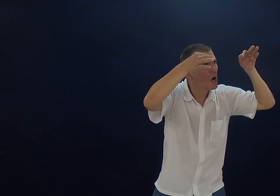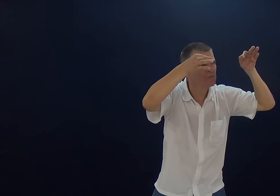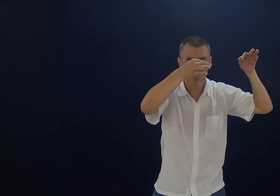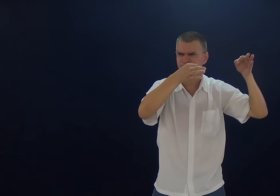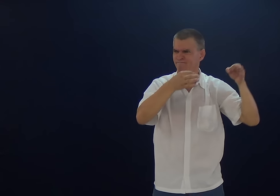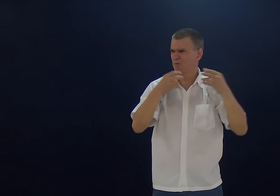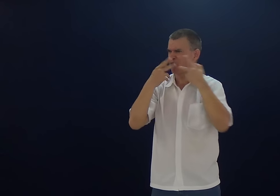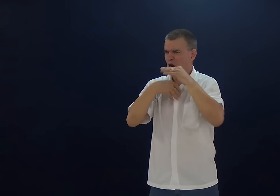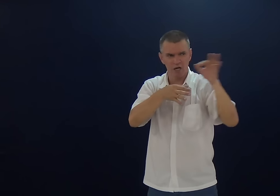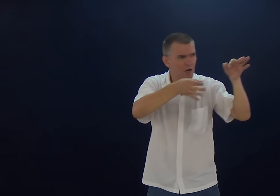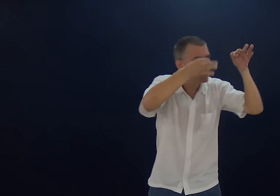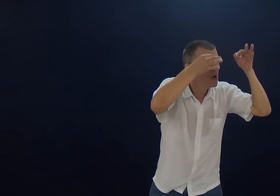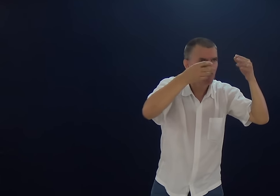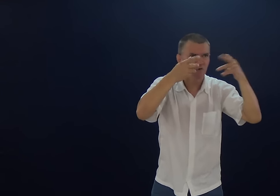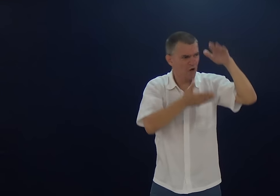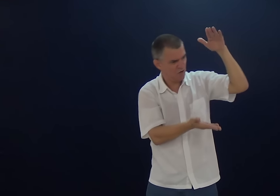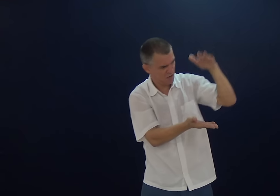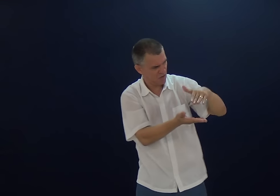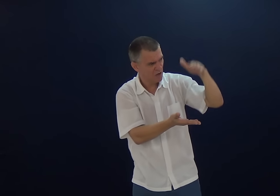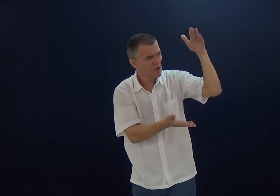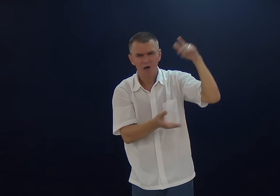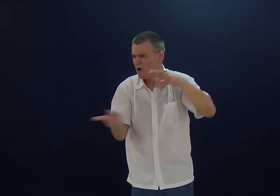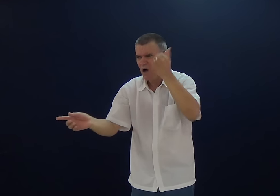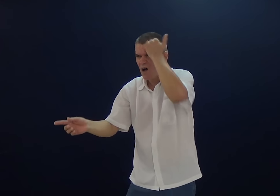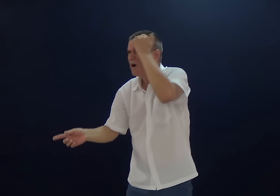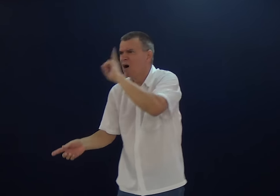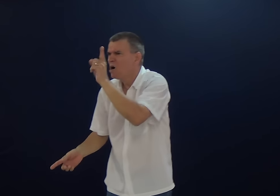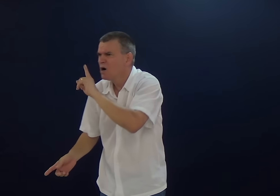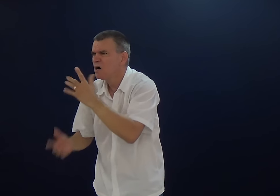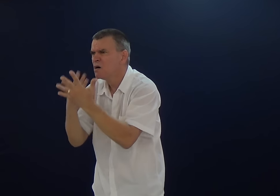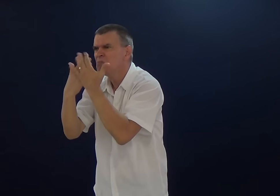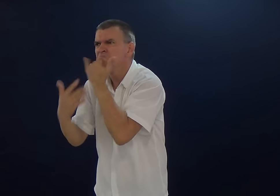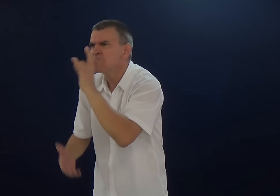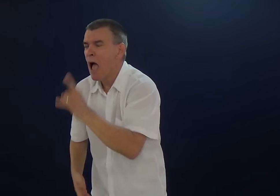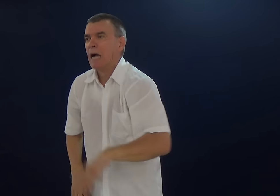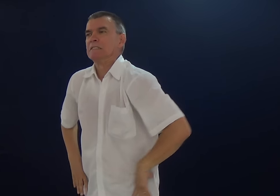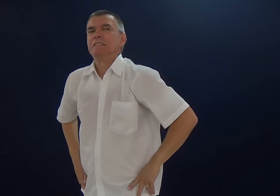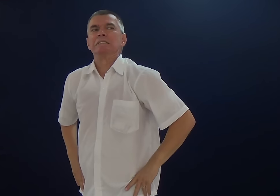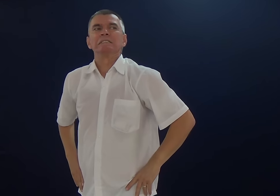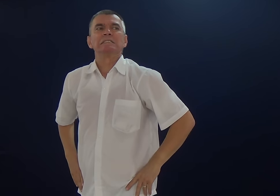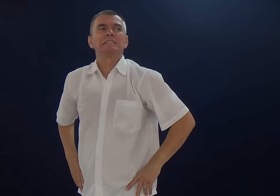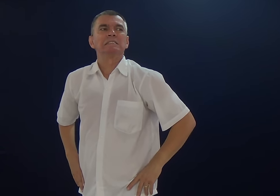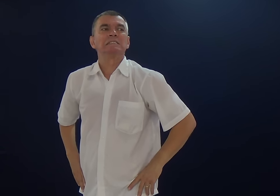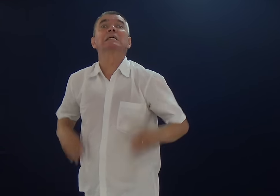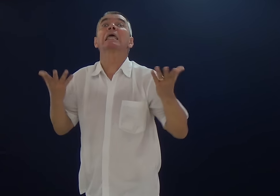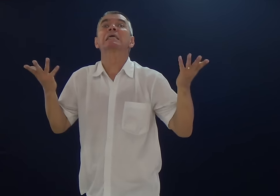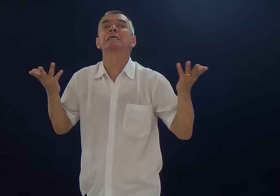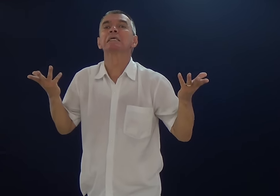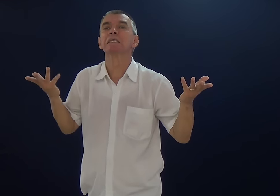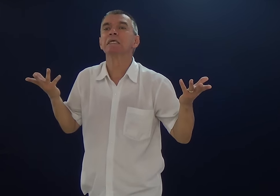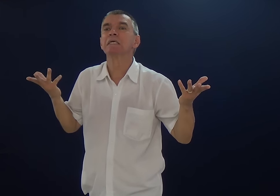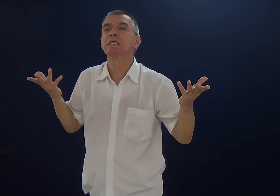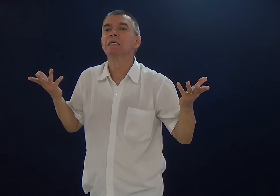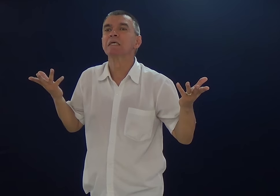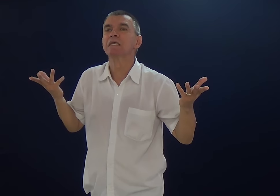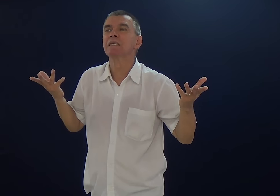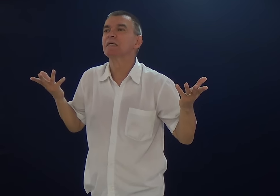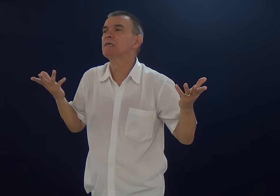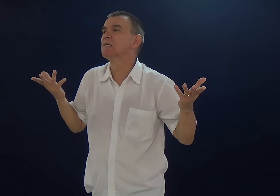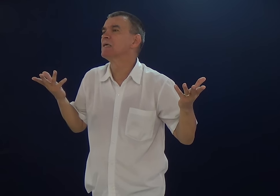do Nossa mas tudo isso aqui todas essas provas são sobre fofoca você não se arrependeu